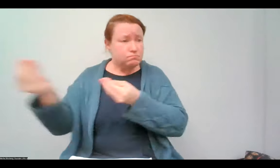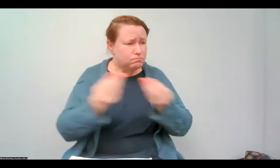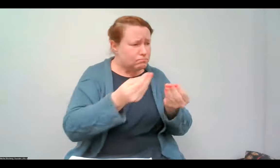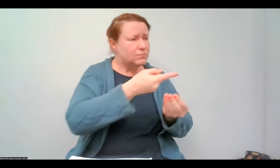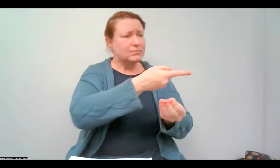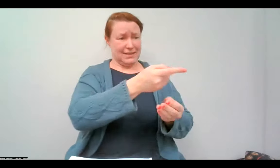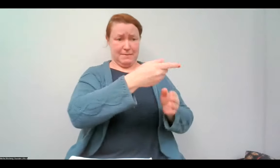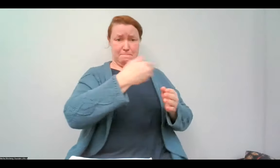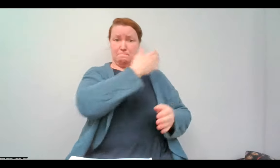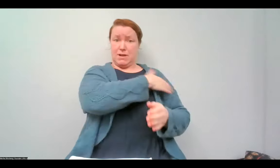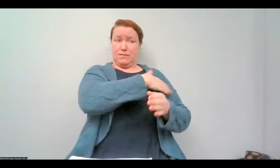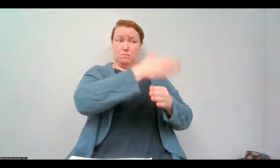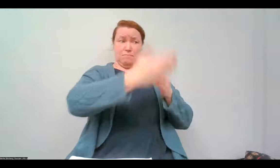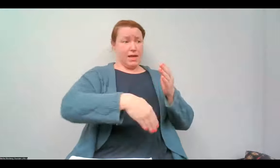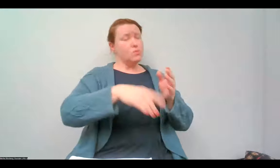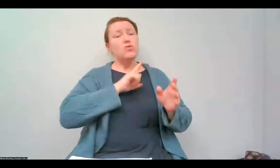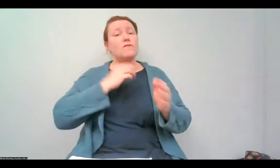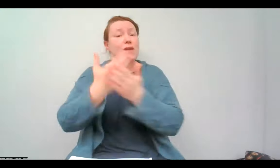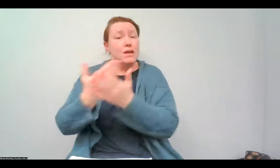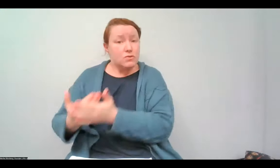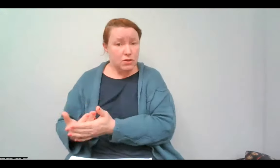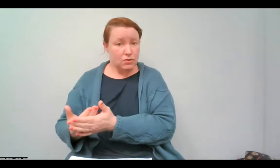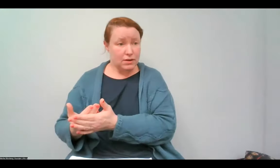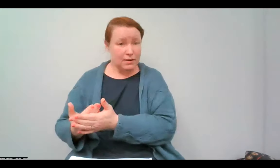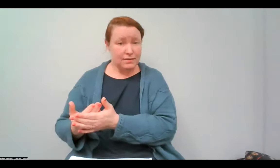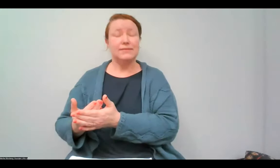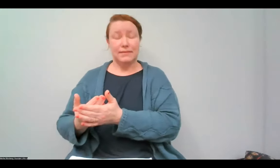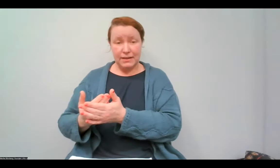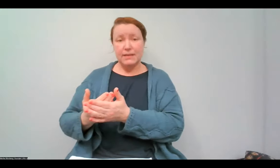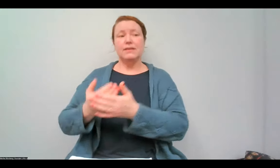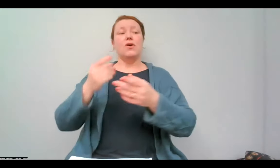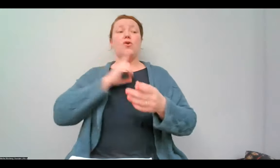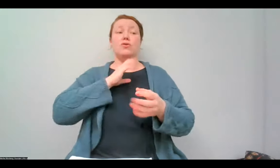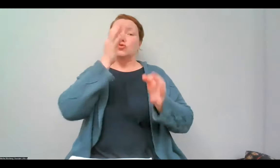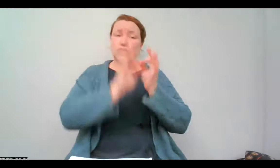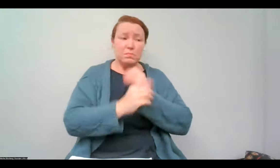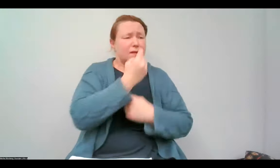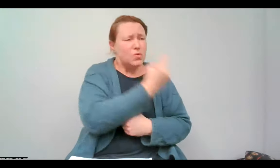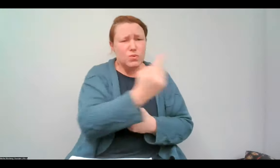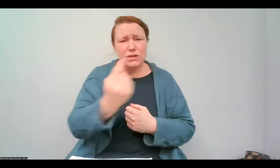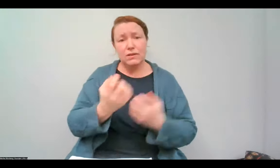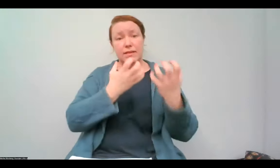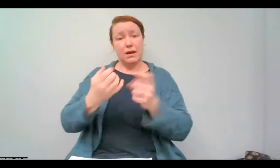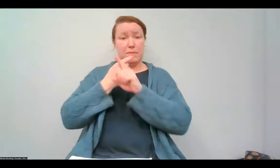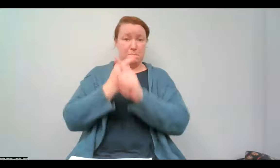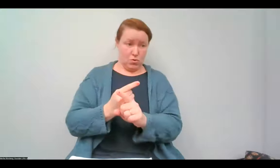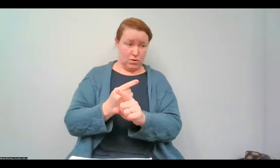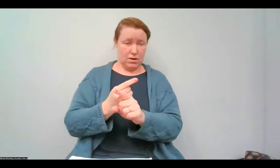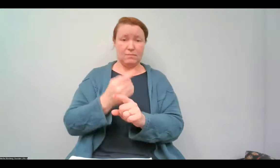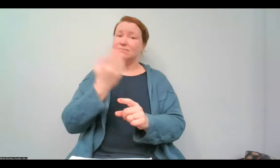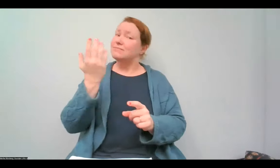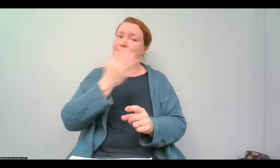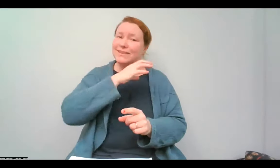uusia tekniikoita, että kattaako se nämä uudet vaihtoehdot sen nykyisen tekstipuhelinpalvelun